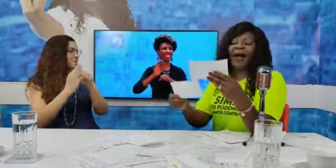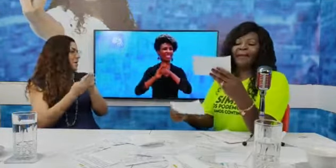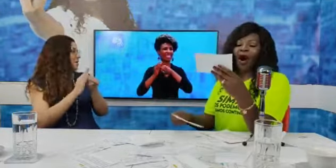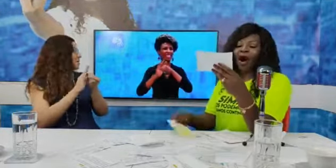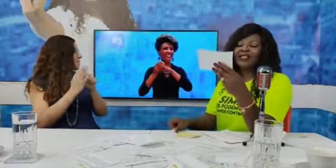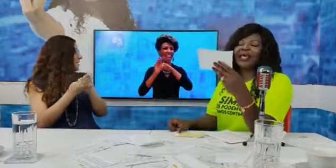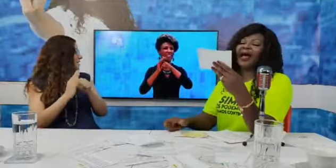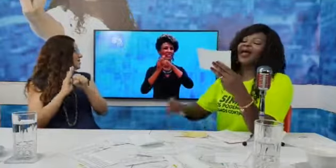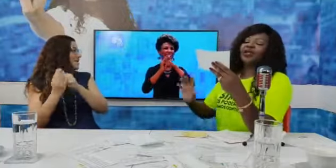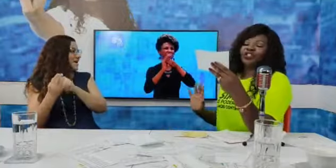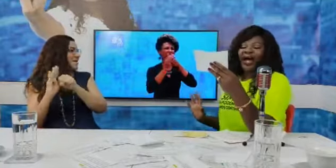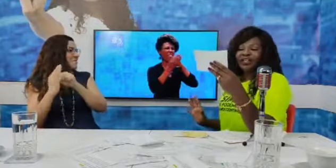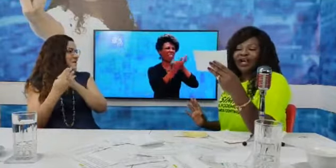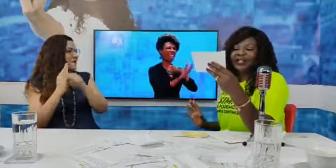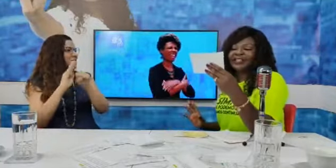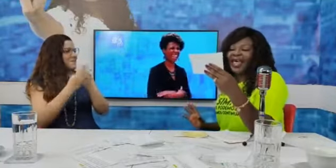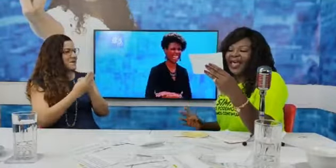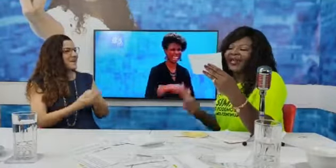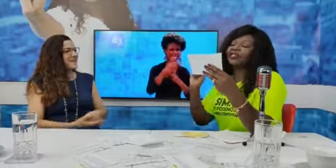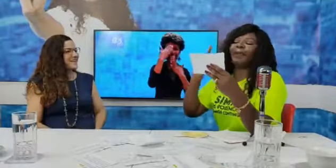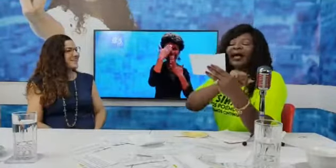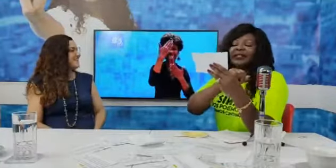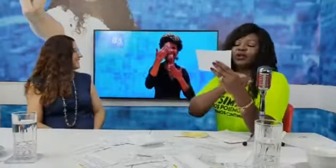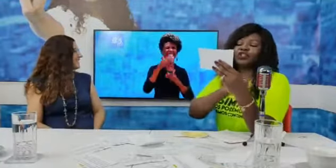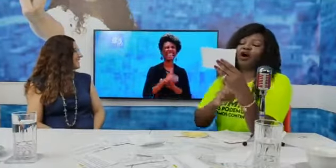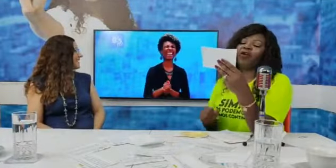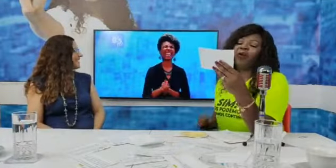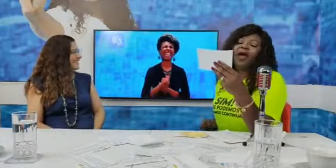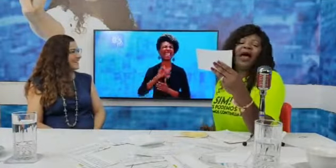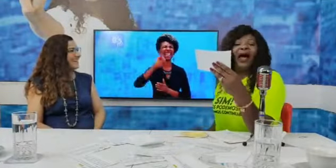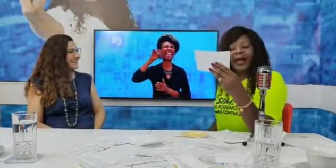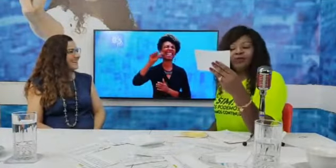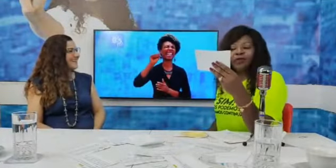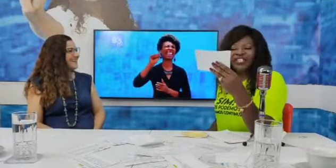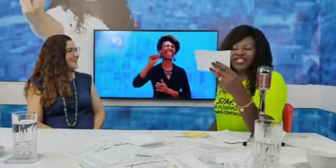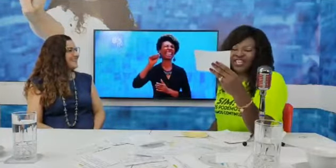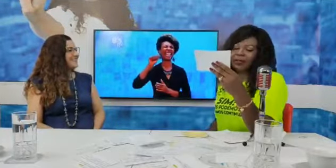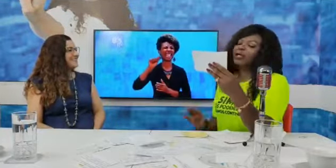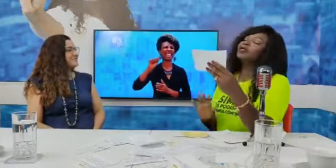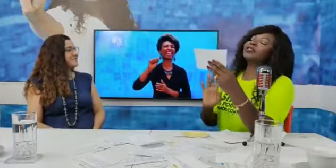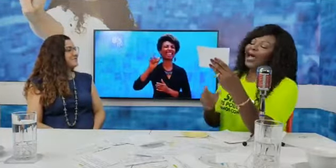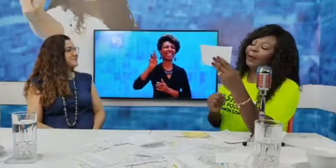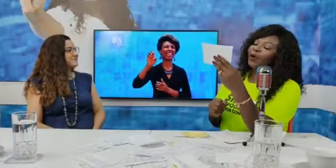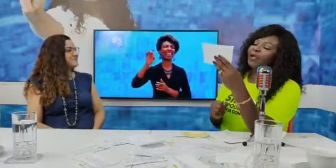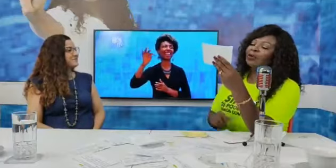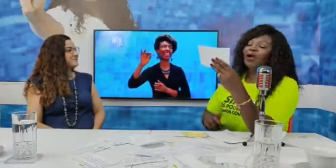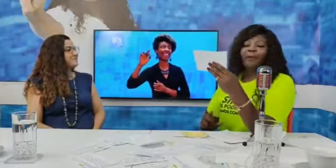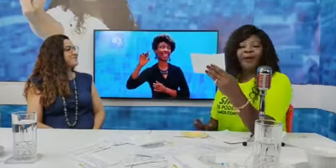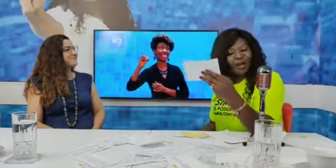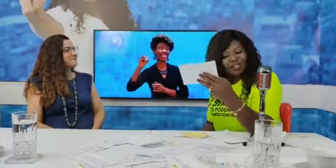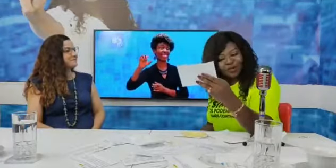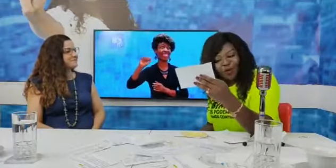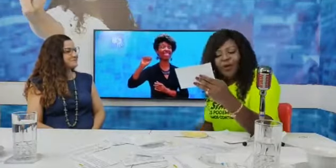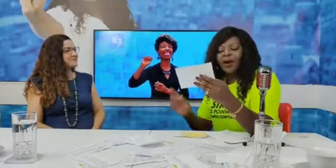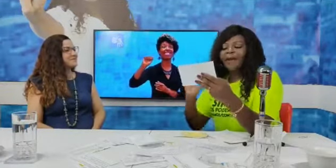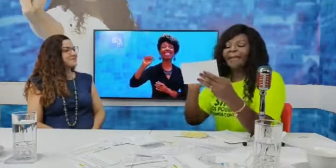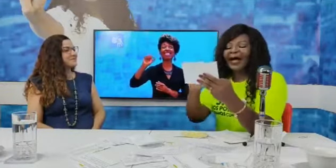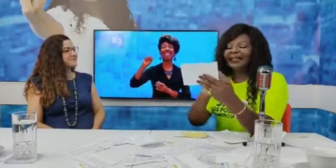Rui Barbosa, Jardim Cajazeiras, Parque São Cristóvão, Arraial do Retiro, Saboeiro,